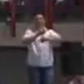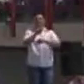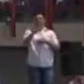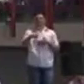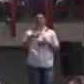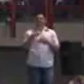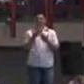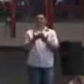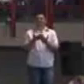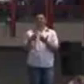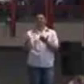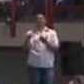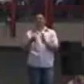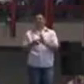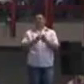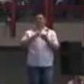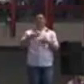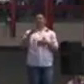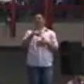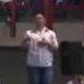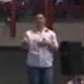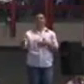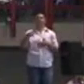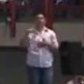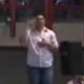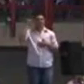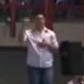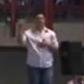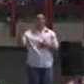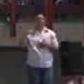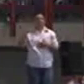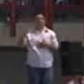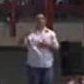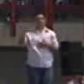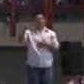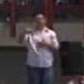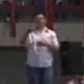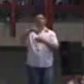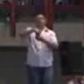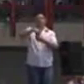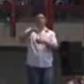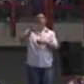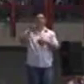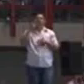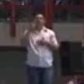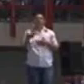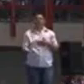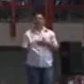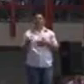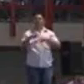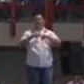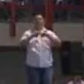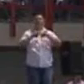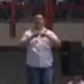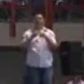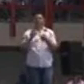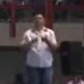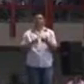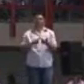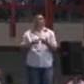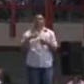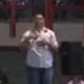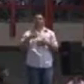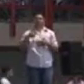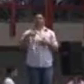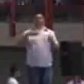professor Adelmir Jucá, que é um dos grandes professores de matemática aqui do estado do Ceará, né? E, por acaso, é mais